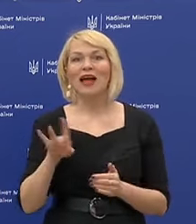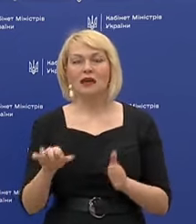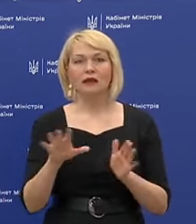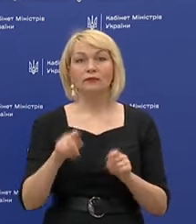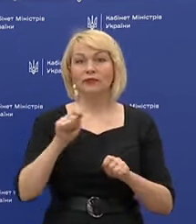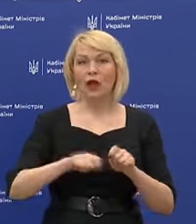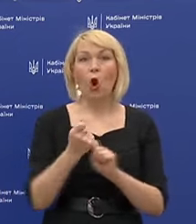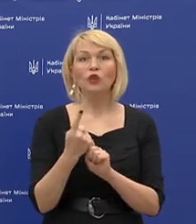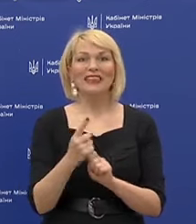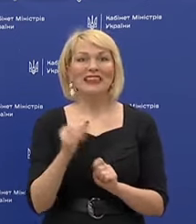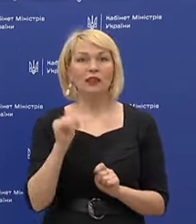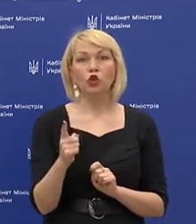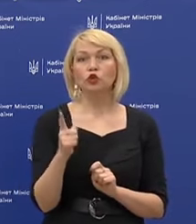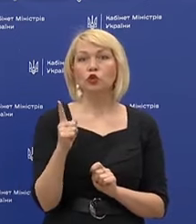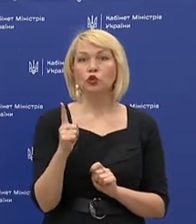зараз